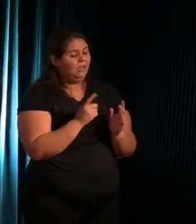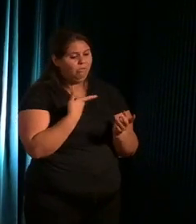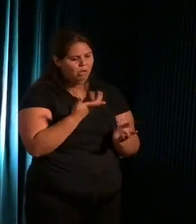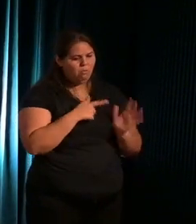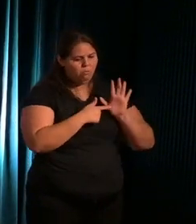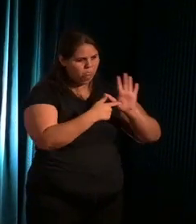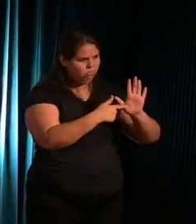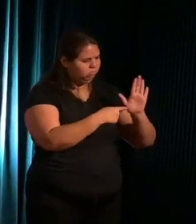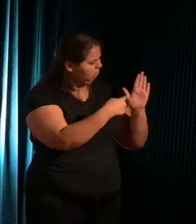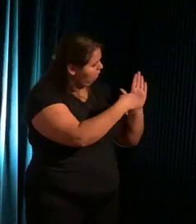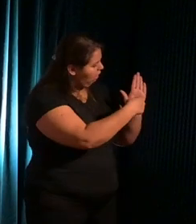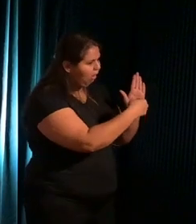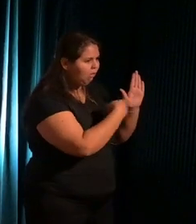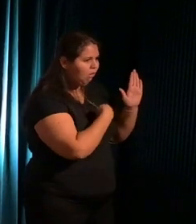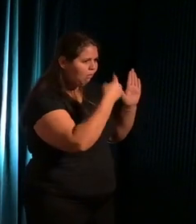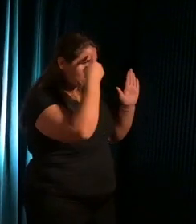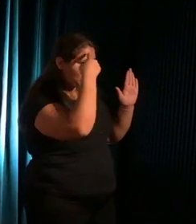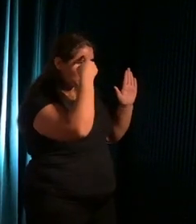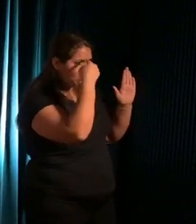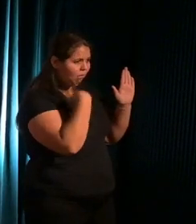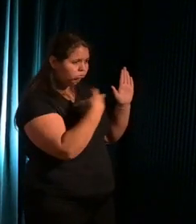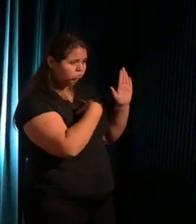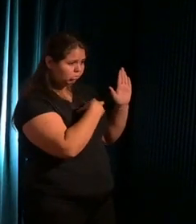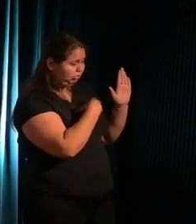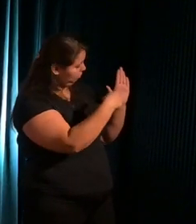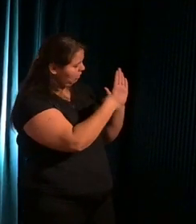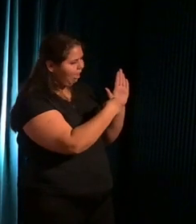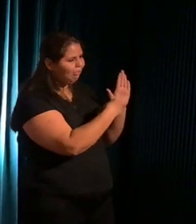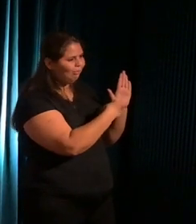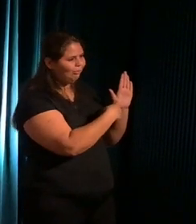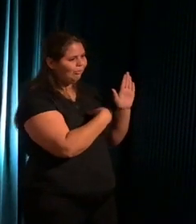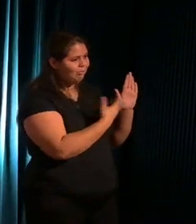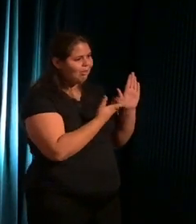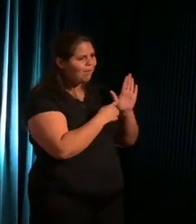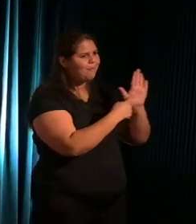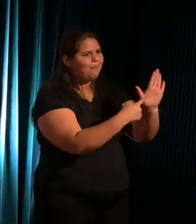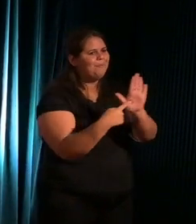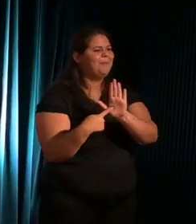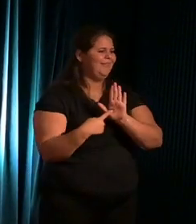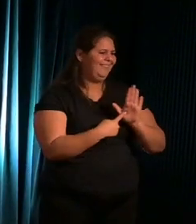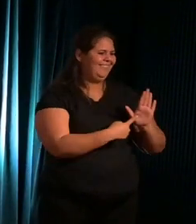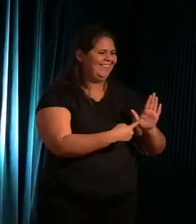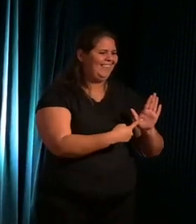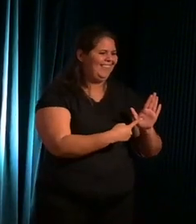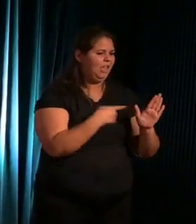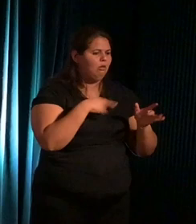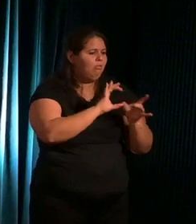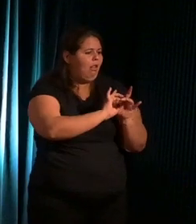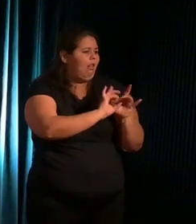aqui é a minha cabeça, é o que eu sinto, é o que eu sou. Não, sou pela